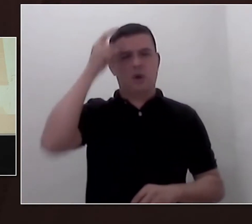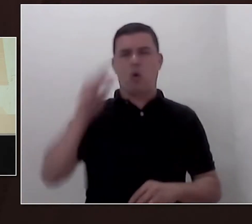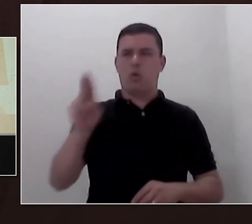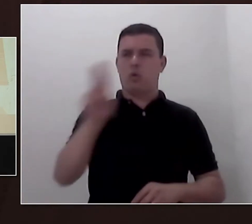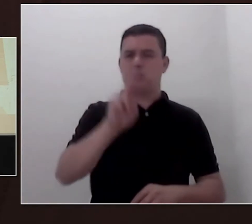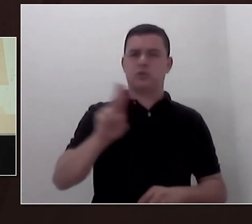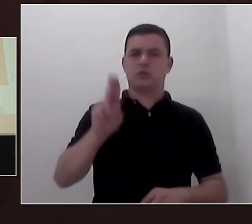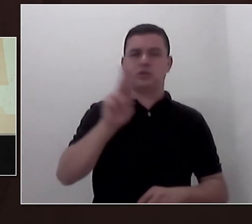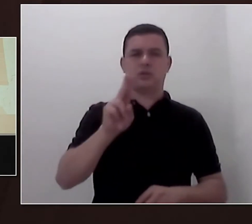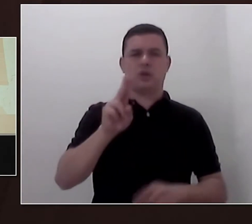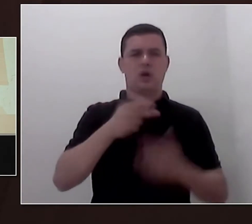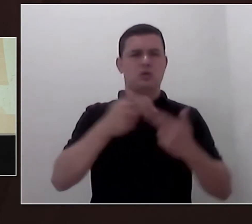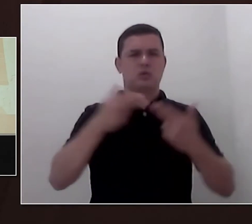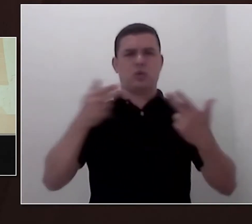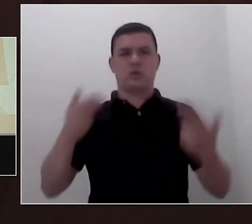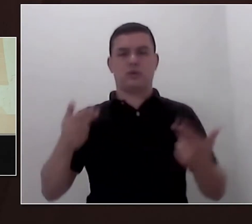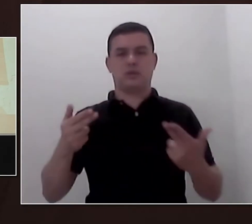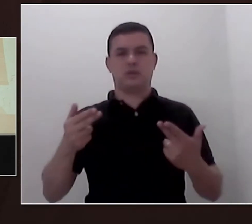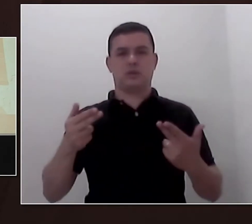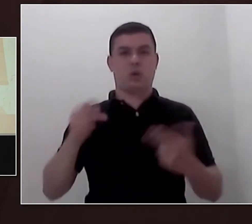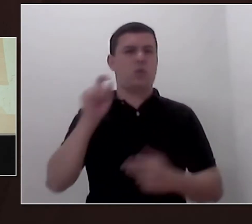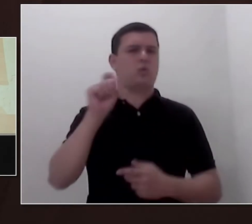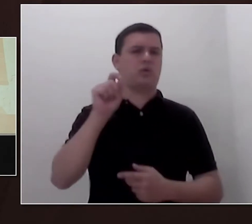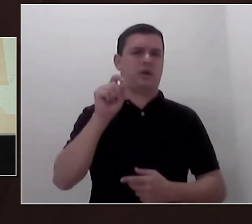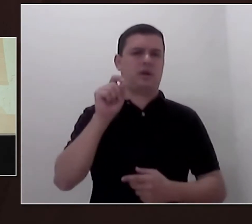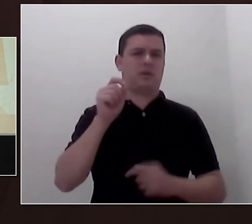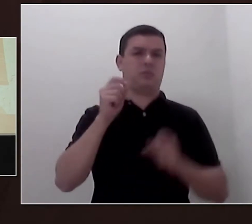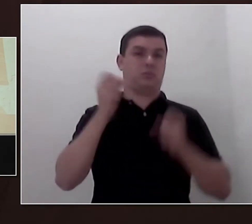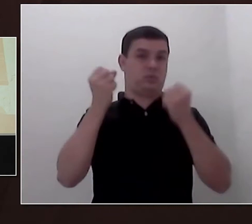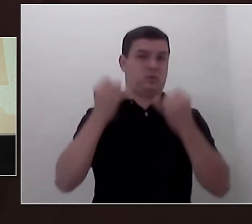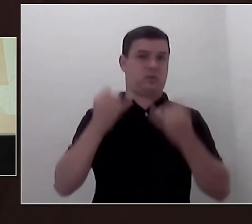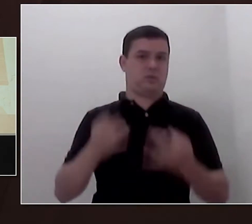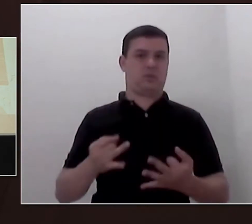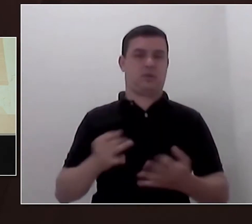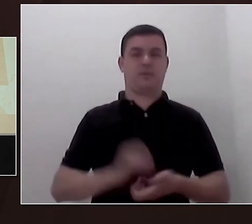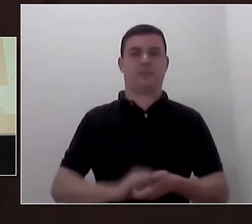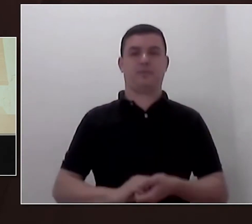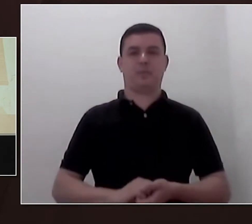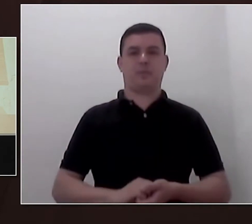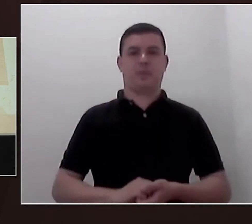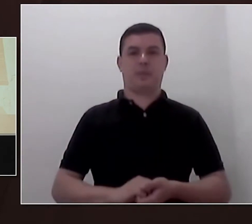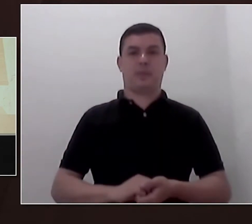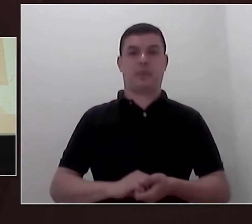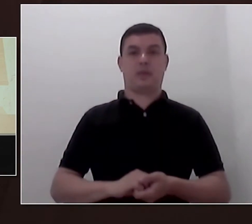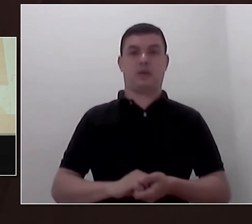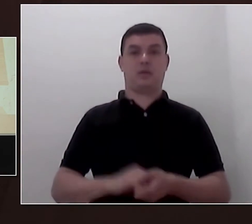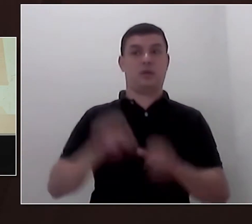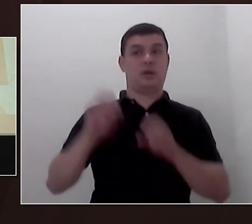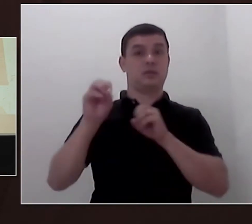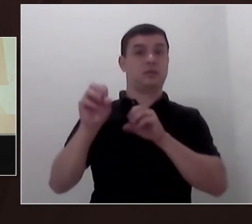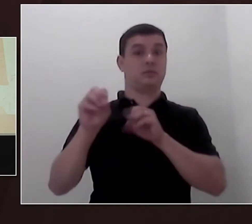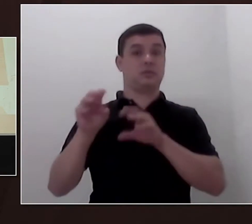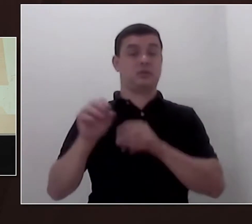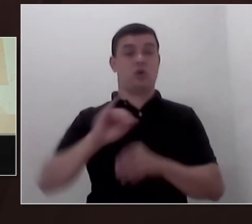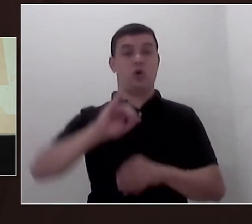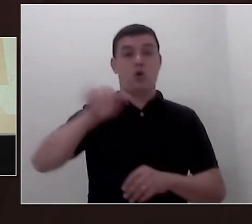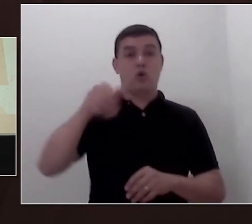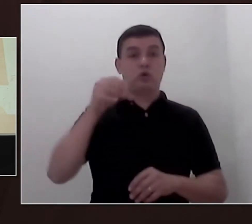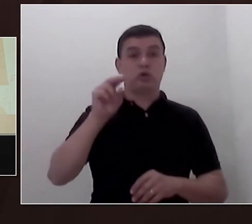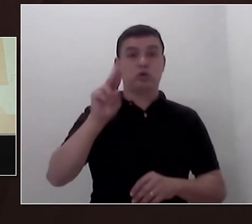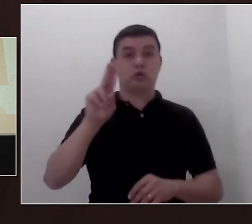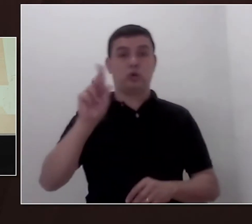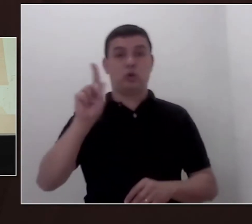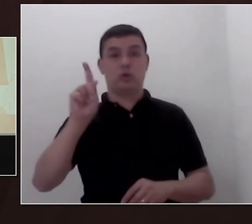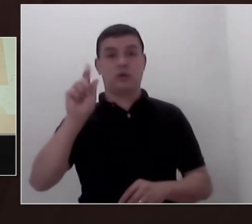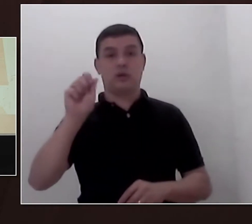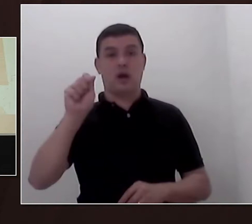de outra estratégia com relação a outro ensinamento, tá? Número 1, judaísmo. O judaísmo, desde o início